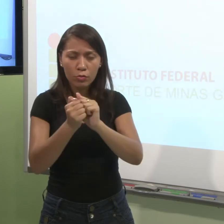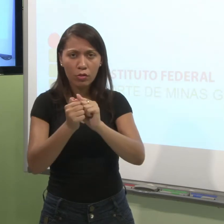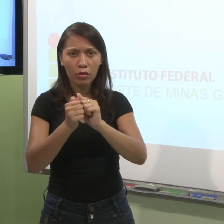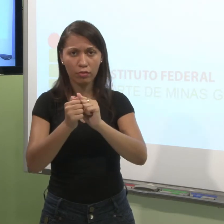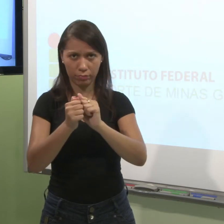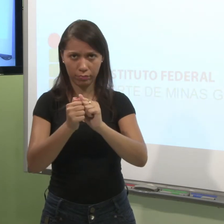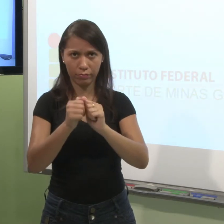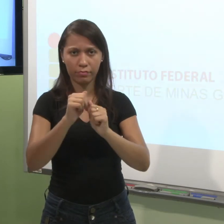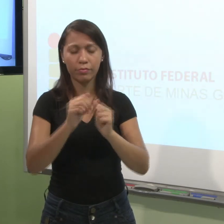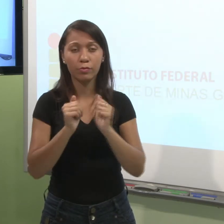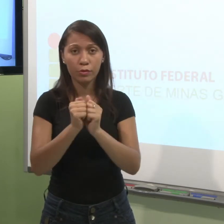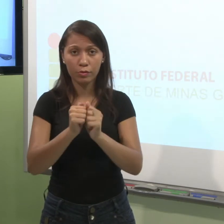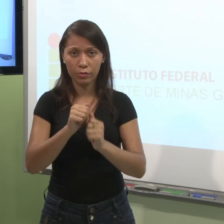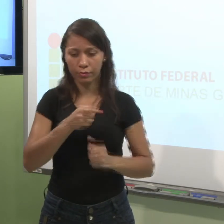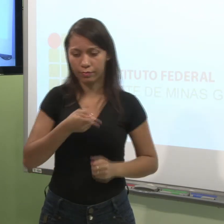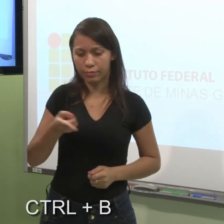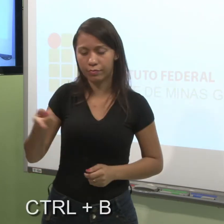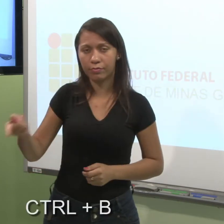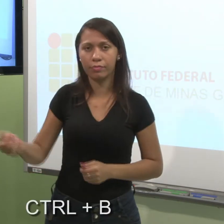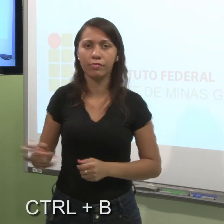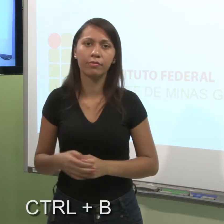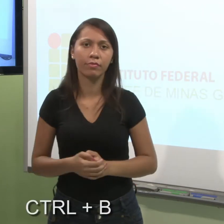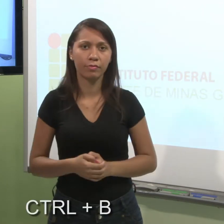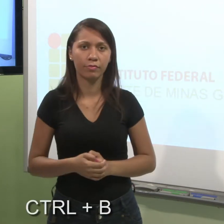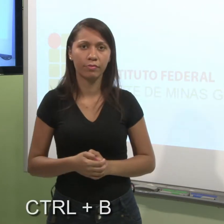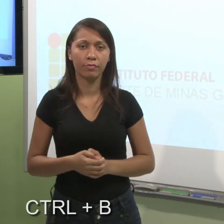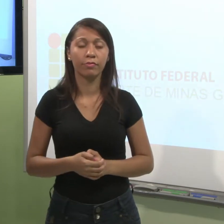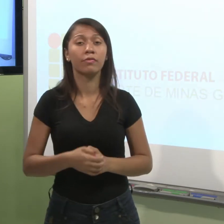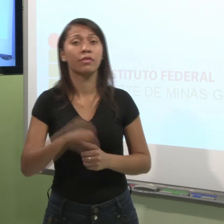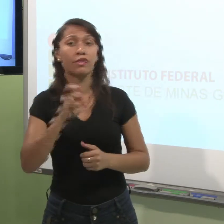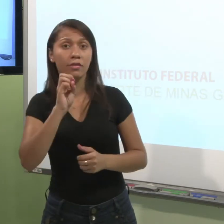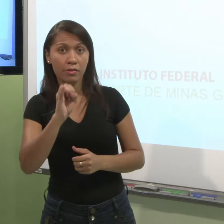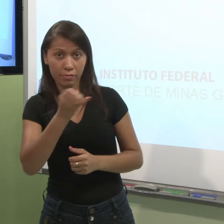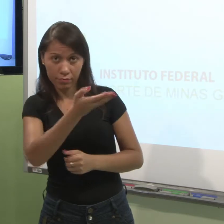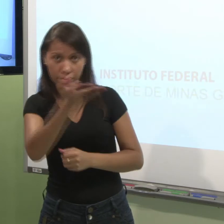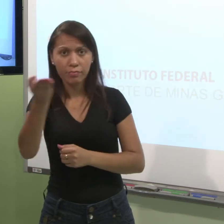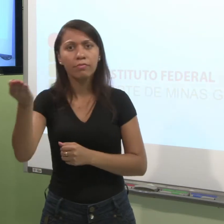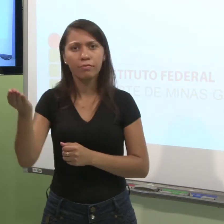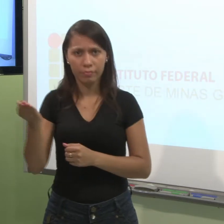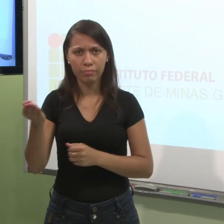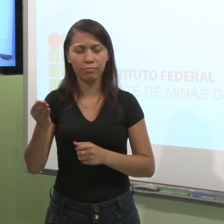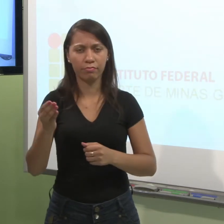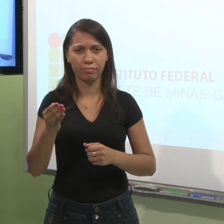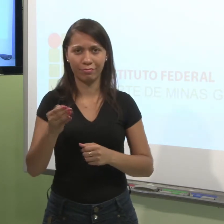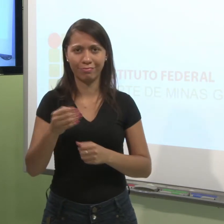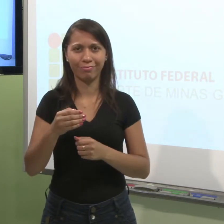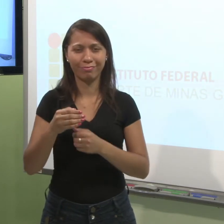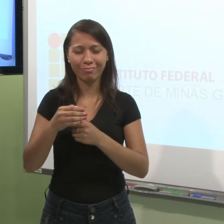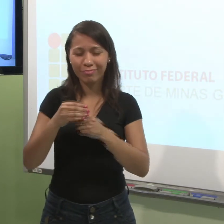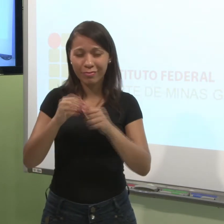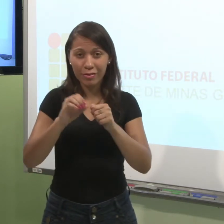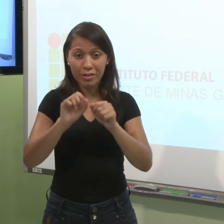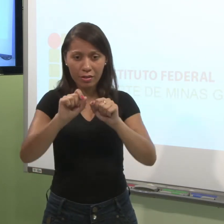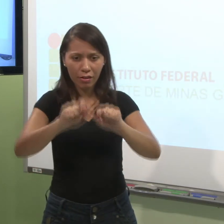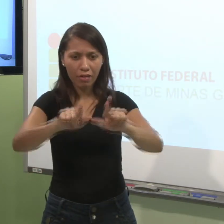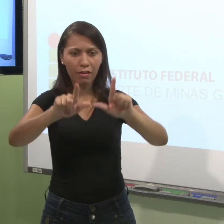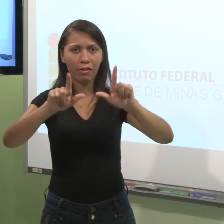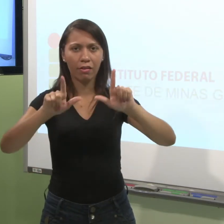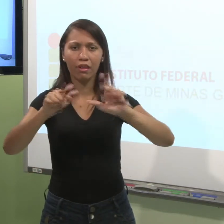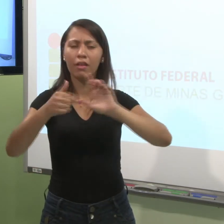B. Feito isso, irá aparecer diante de vocês na tela do seu computador a mesma janela que aparece quando vocês